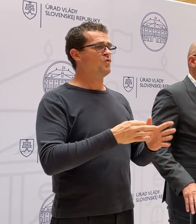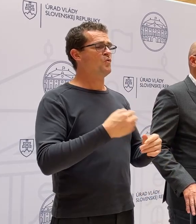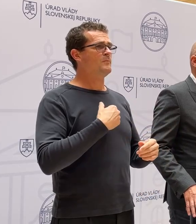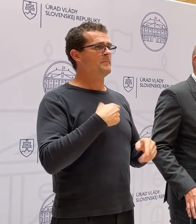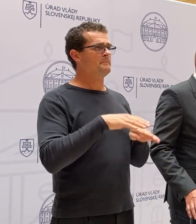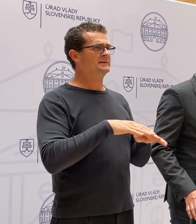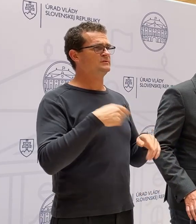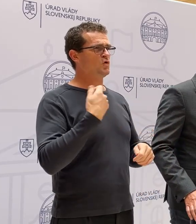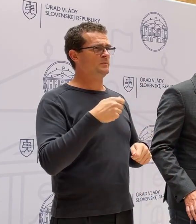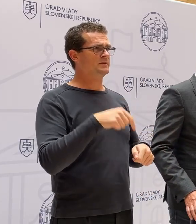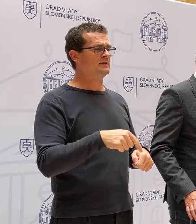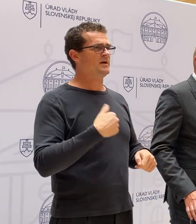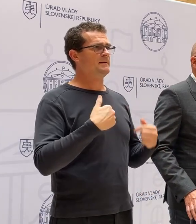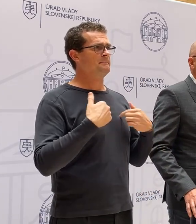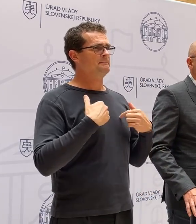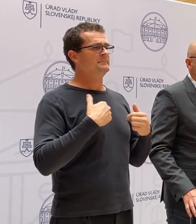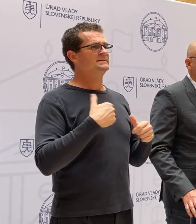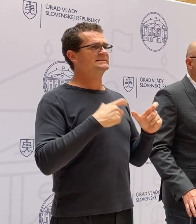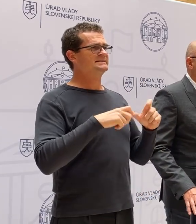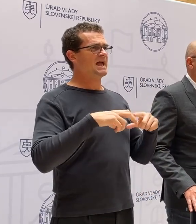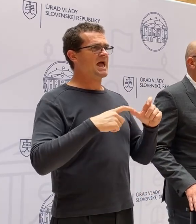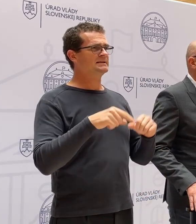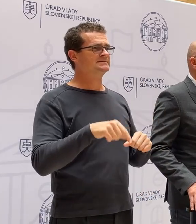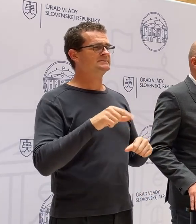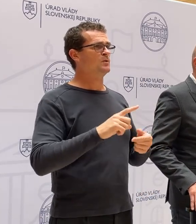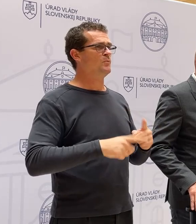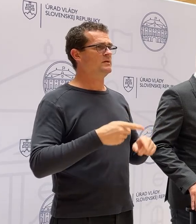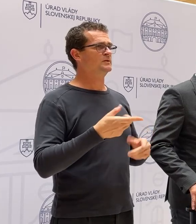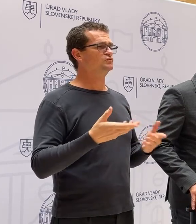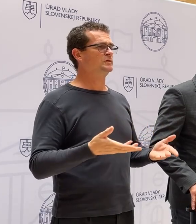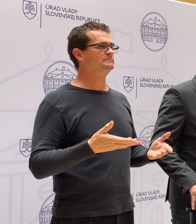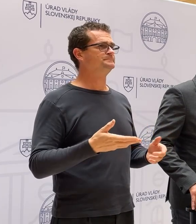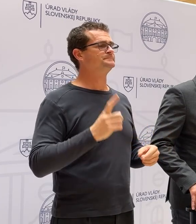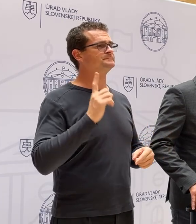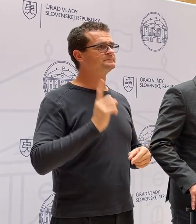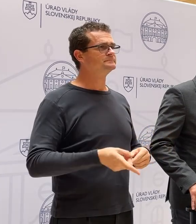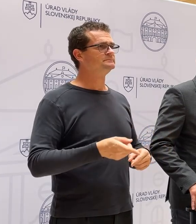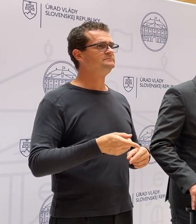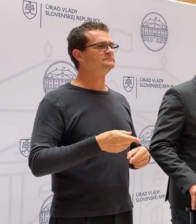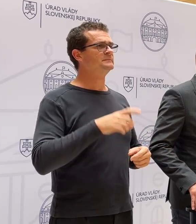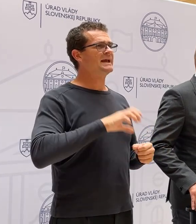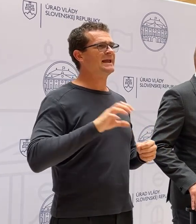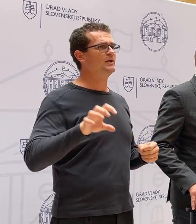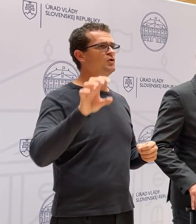na ministerstve hospodárstva, alebo aj my v strane SAS, takú politiku, že treba